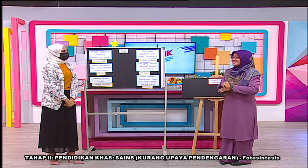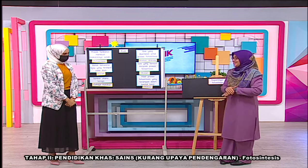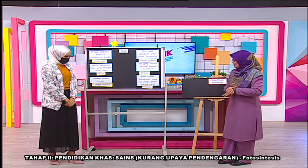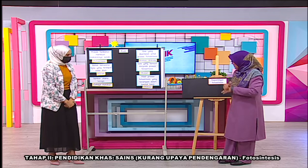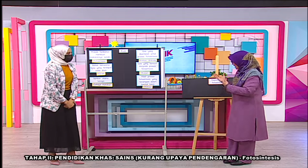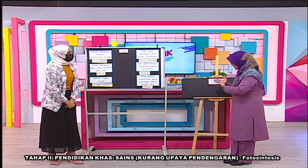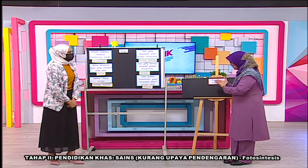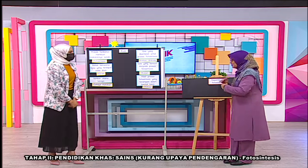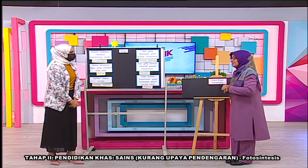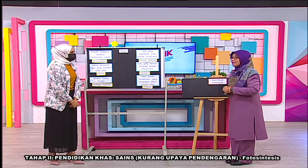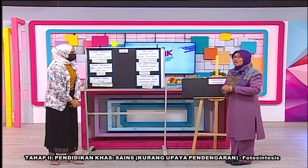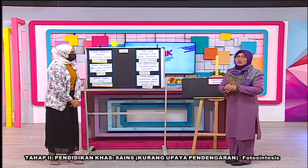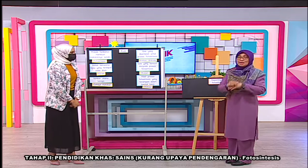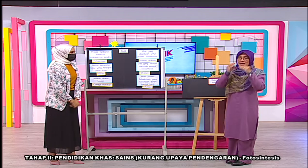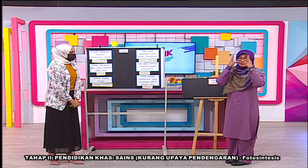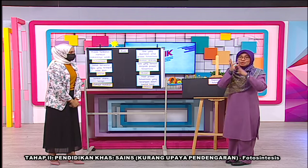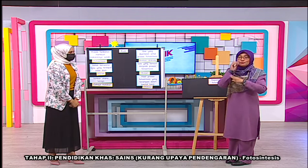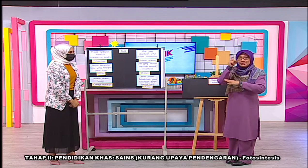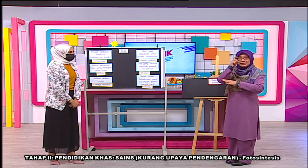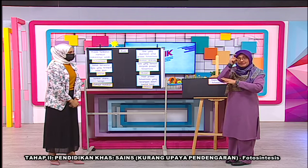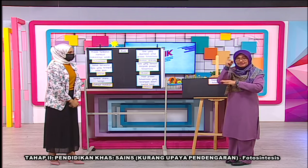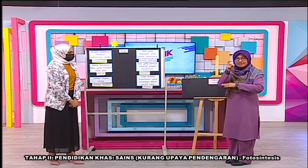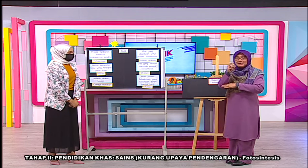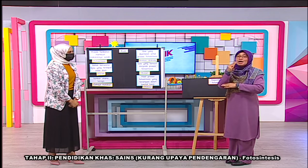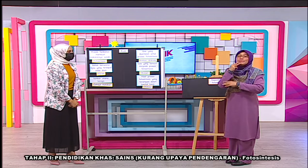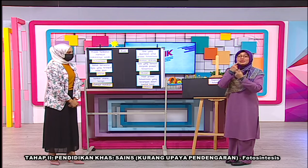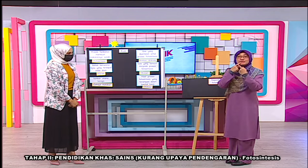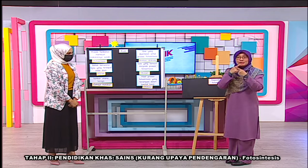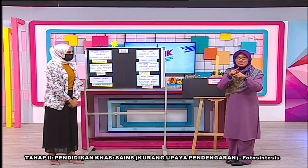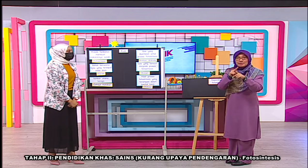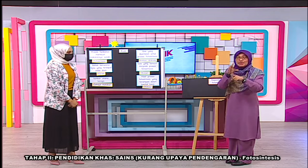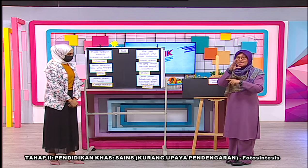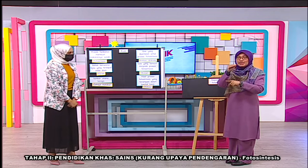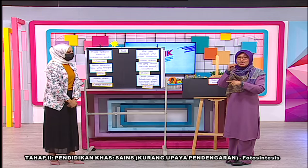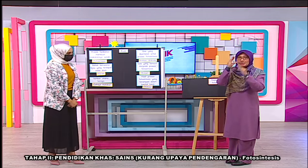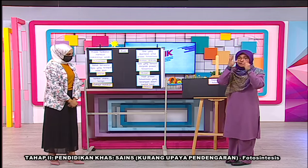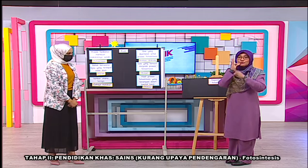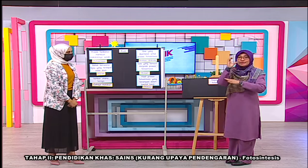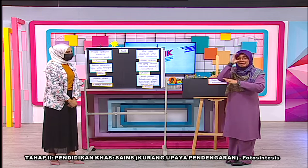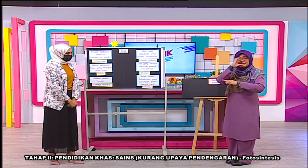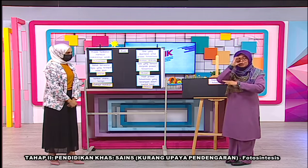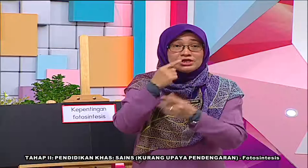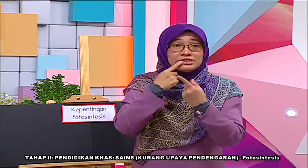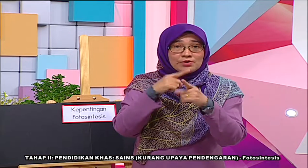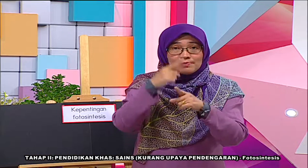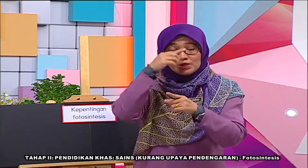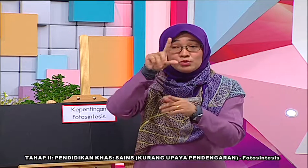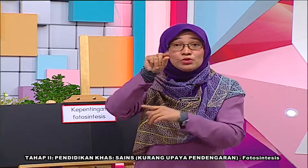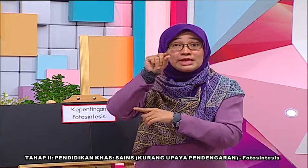Oke seterusnya Oke chegu Fatin tanya Mira jawab dan Ceko Fatih akan cari jawaban untuk